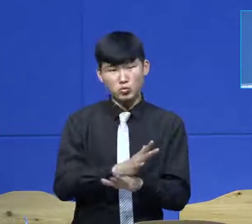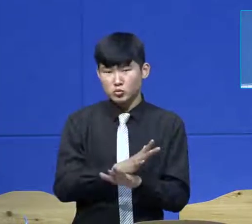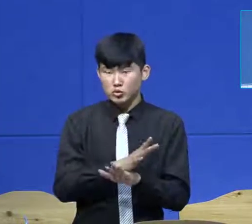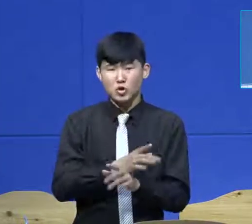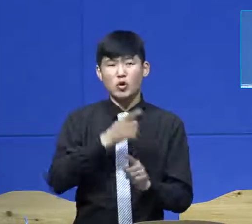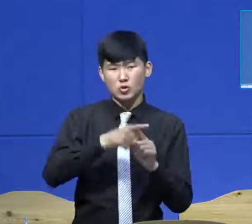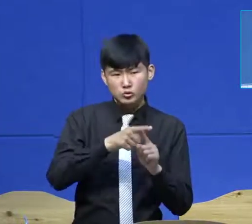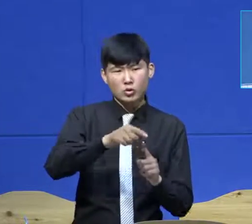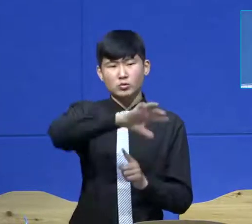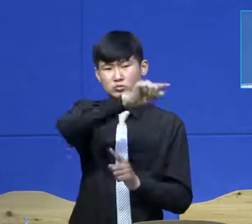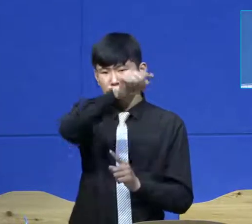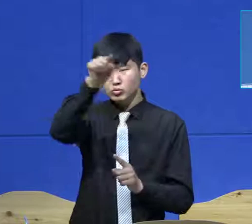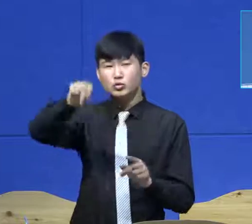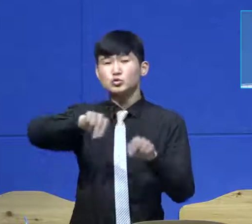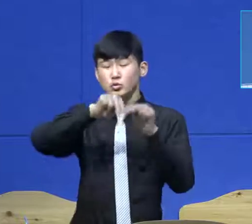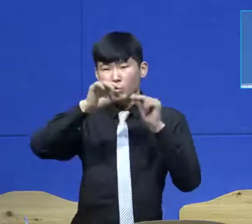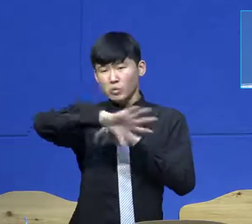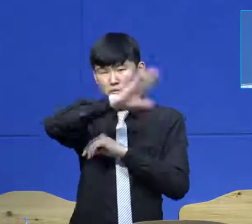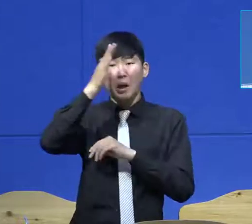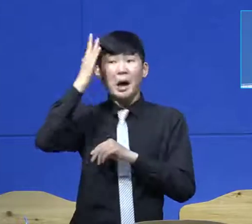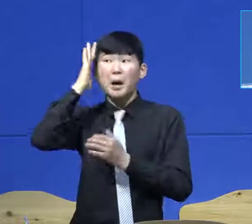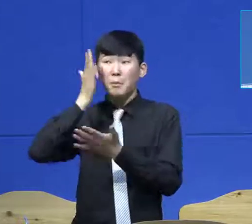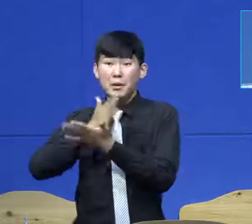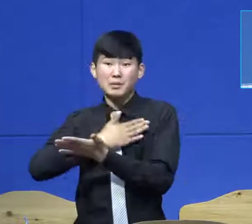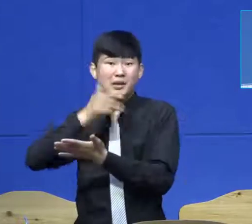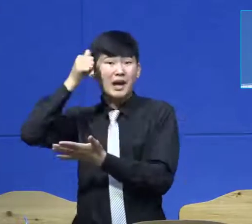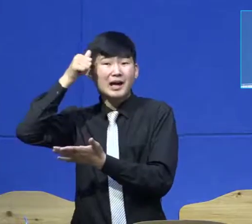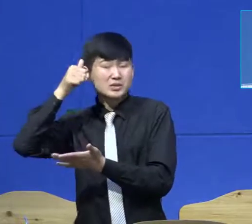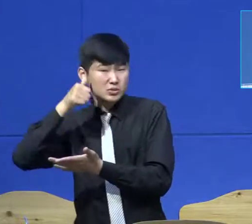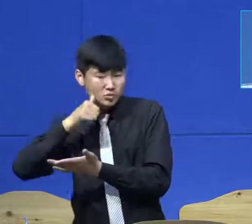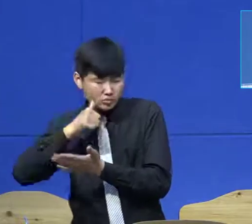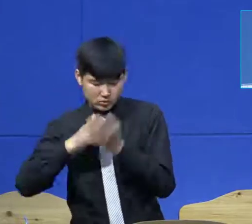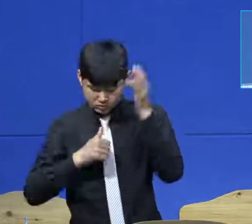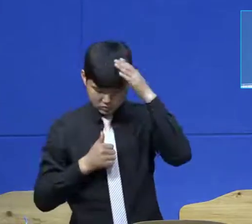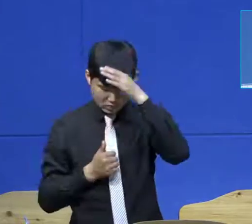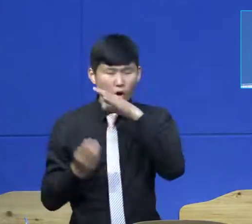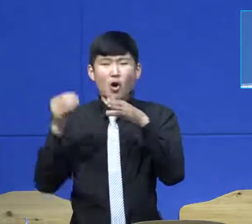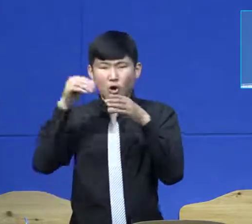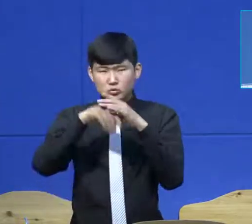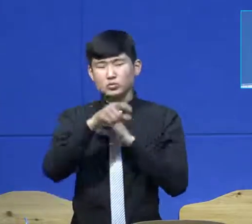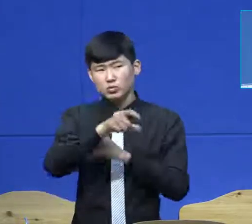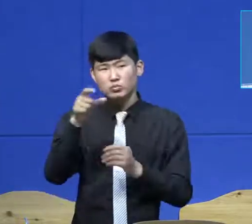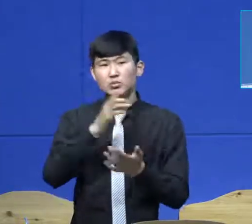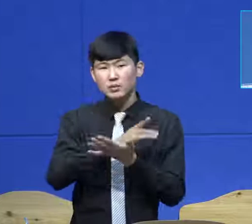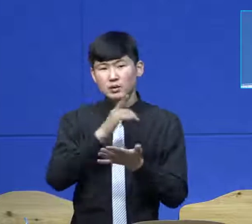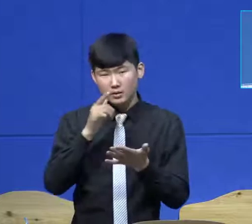орон нутгийн чуулганууд бүр тэр байтугай гадаадад байгаа манай ахын дүүснэр ч гэсэн оролцсон хүмүүс байгаа.